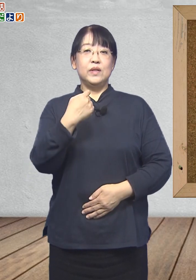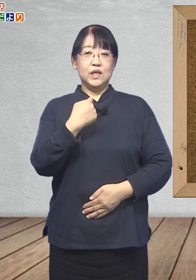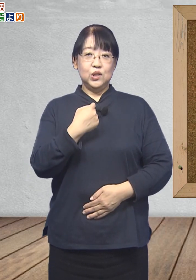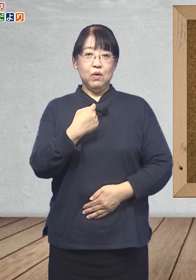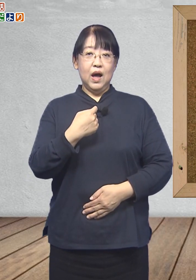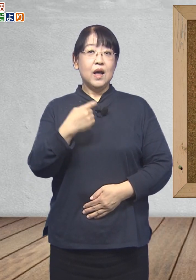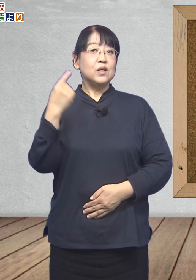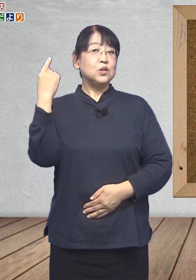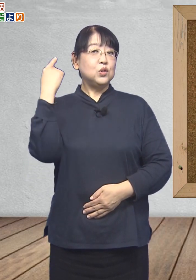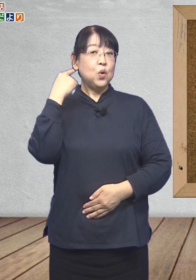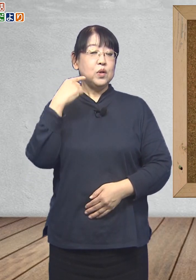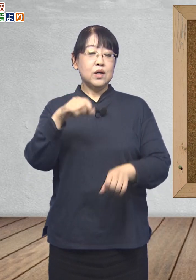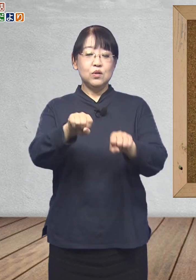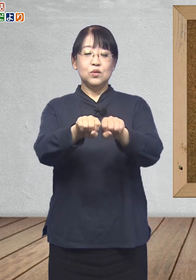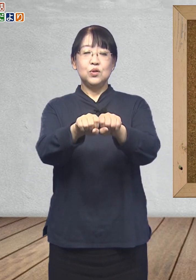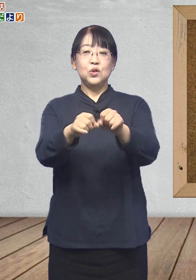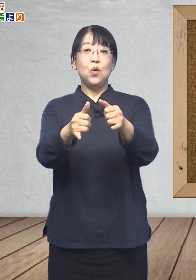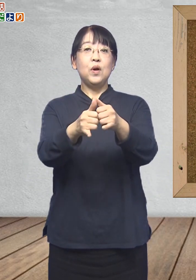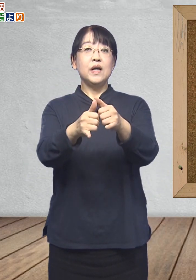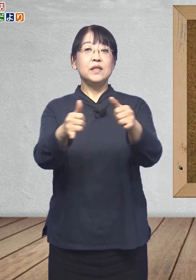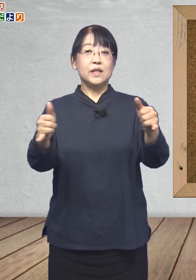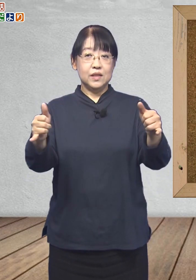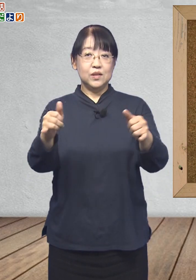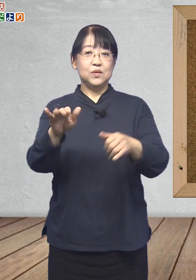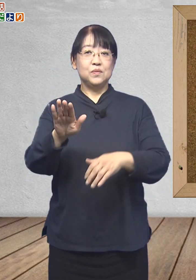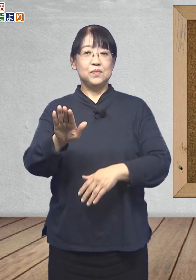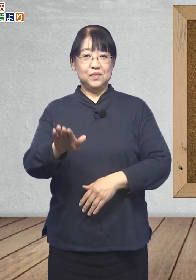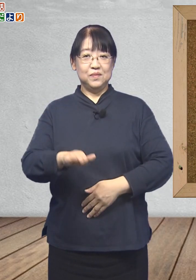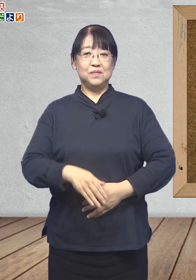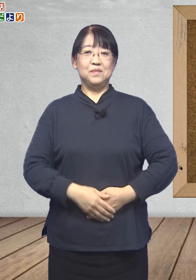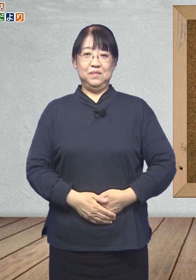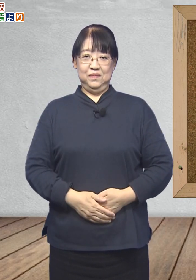私は聴覚障害者です。